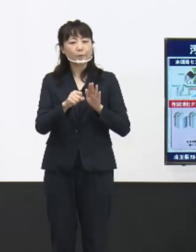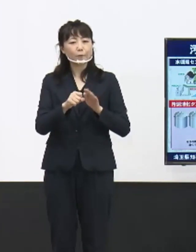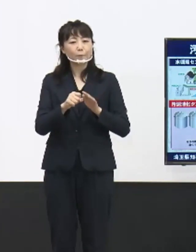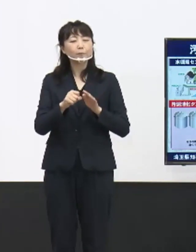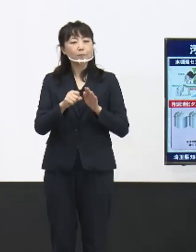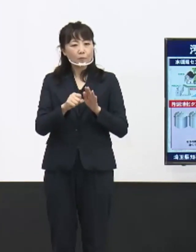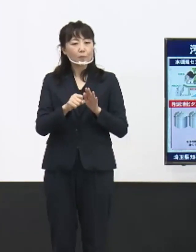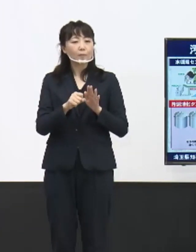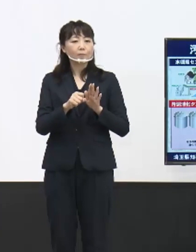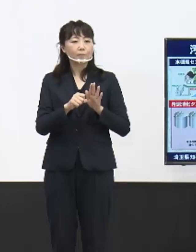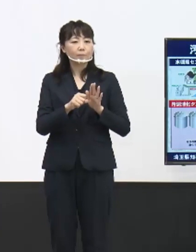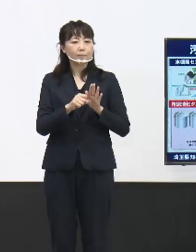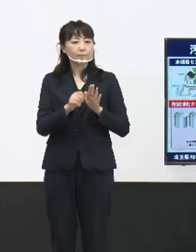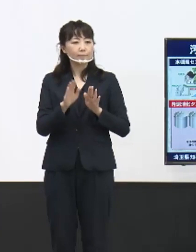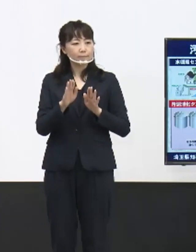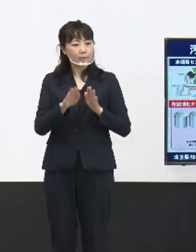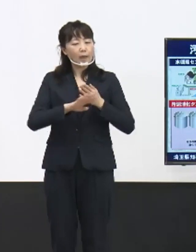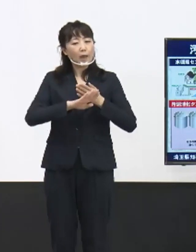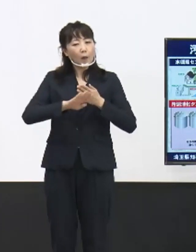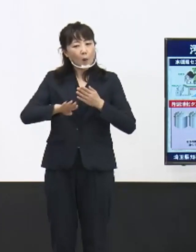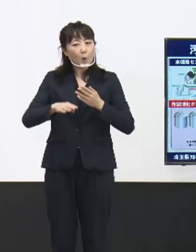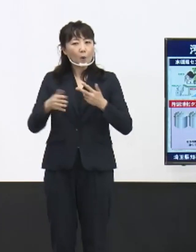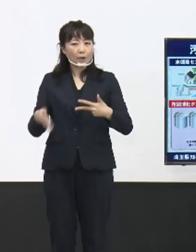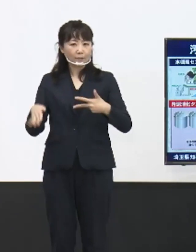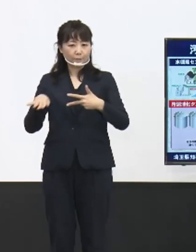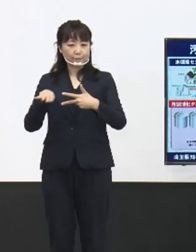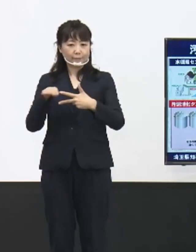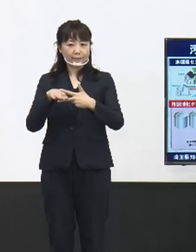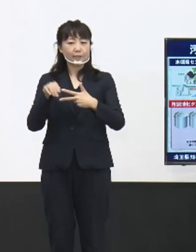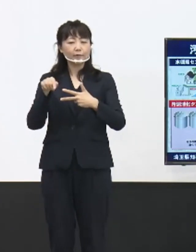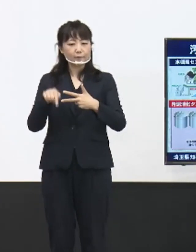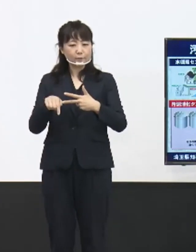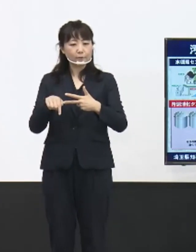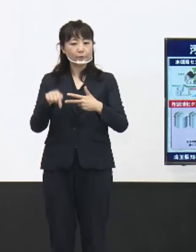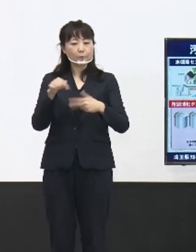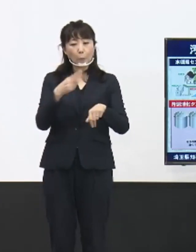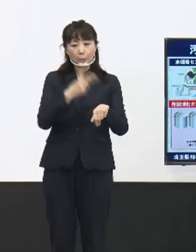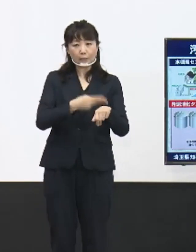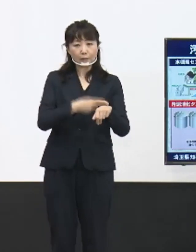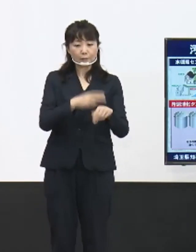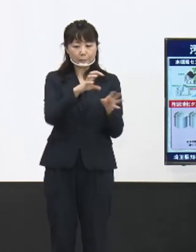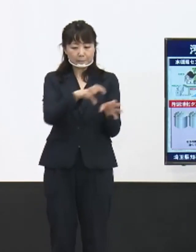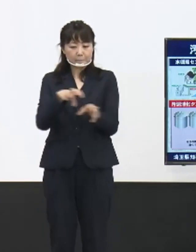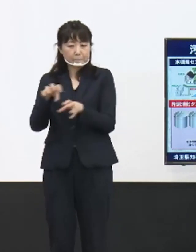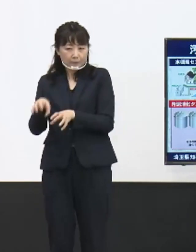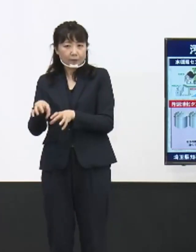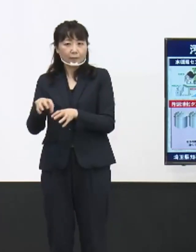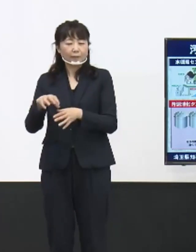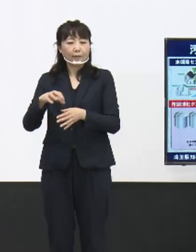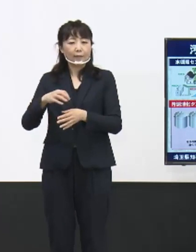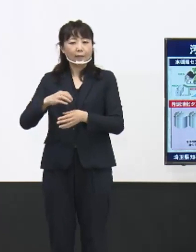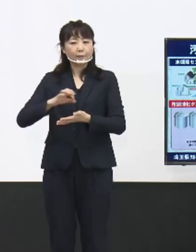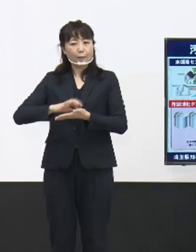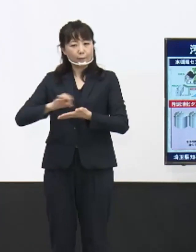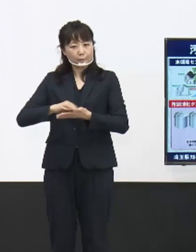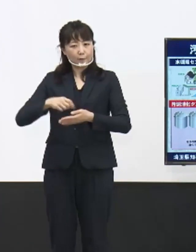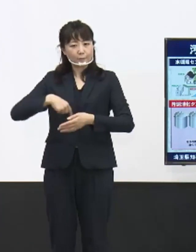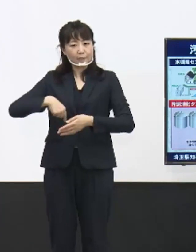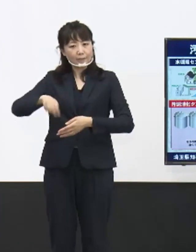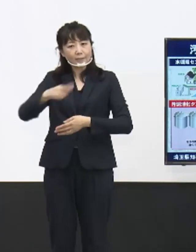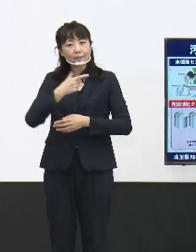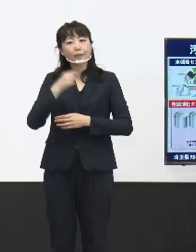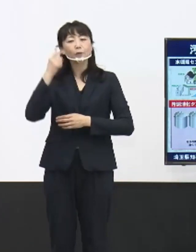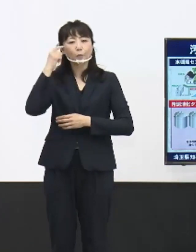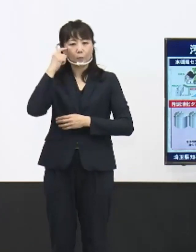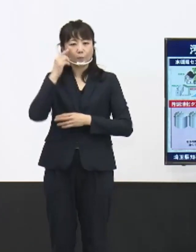行うことによって他の下水施設においてもこれを活用ができるようにしていきたいと思っていますし、今回